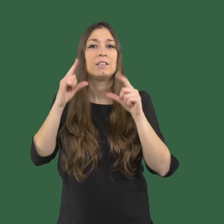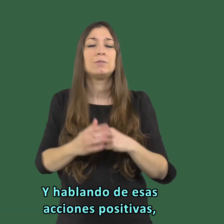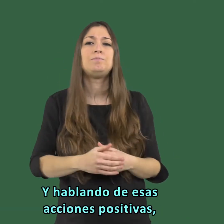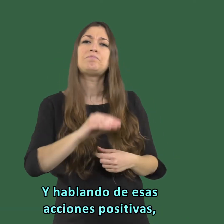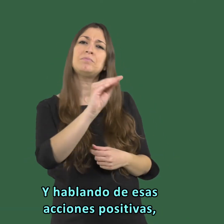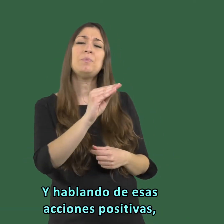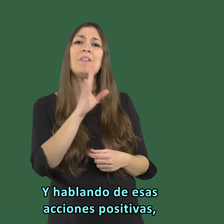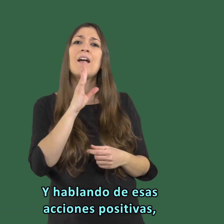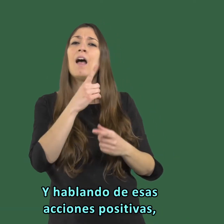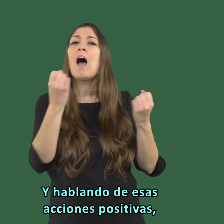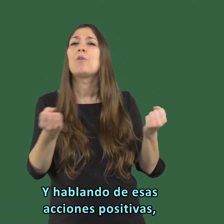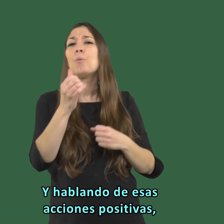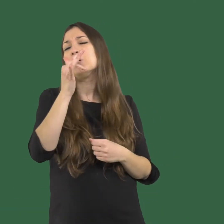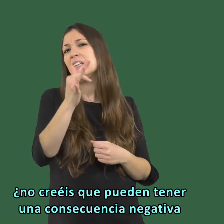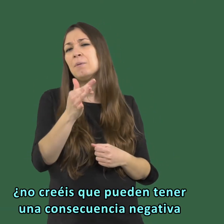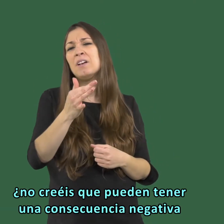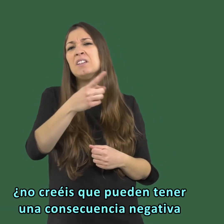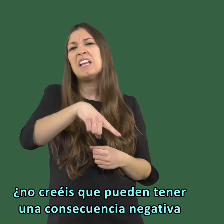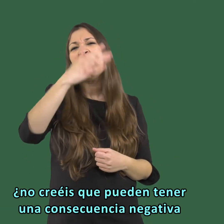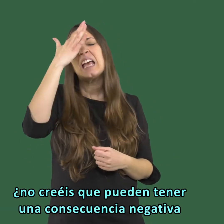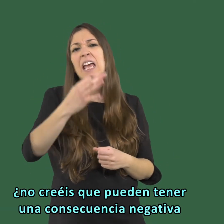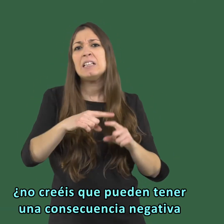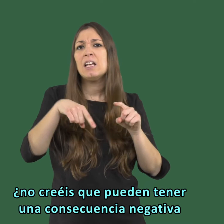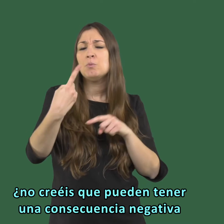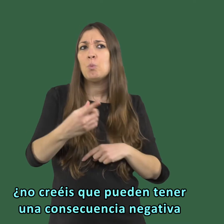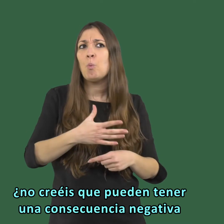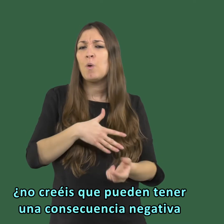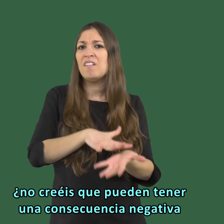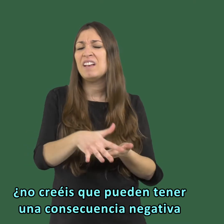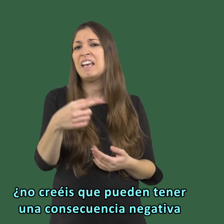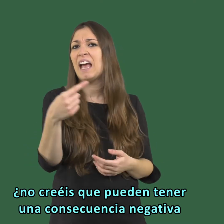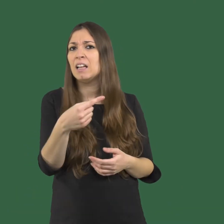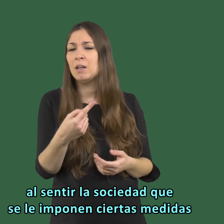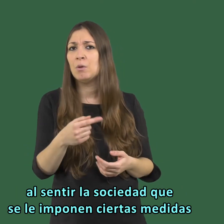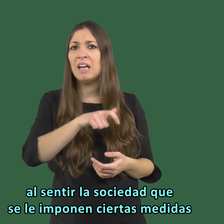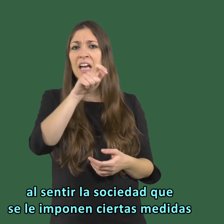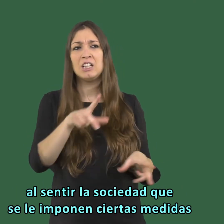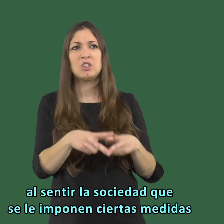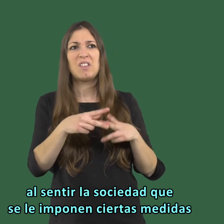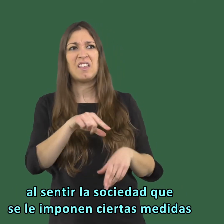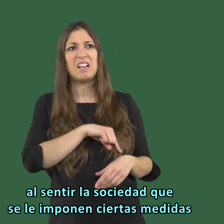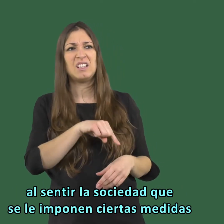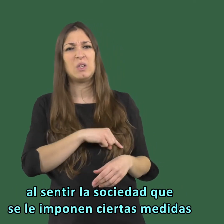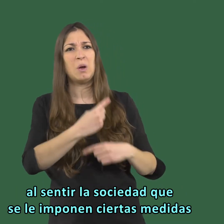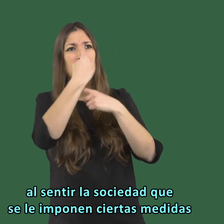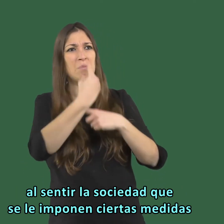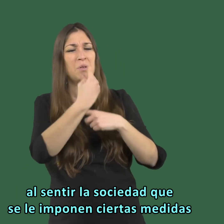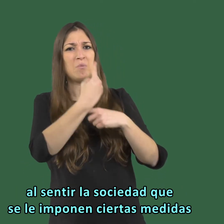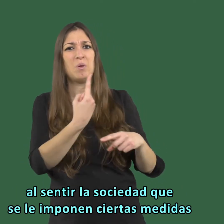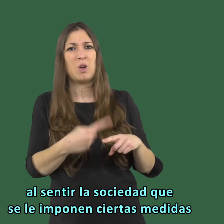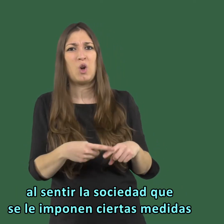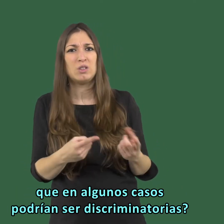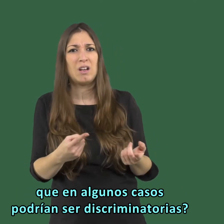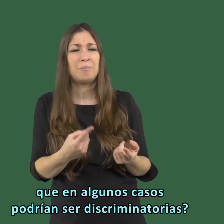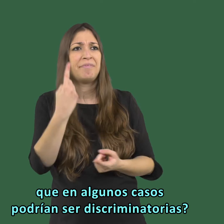¿no? Y hablando de esas acciones positivas, ¿no creéis que pueden tener una consecuencia negativa al sentir la sociedad que se le imponen ciertas